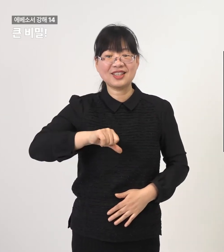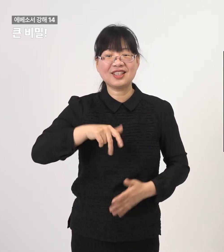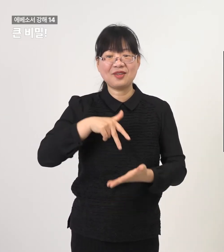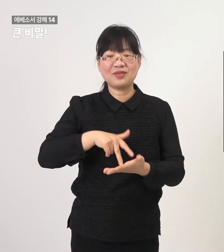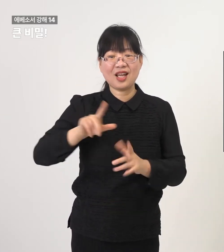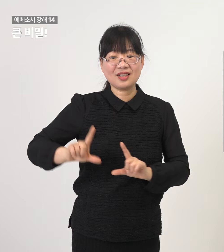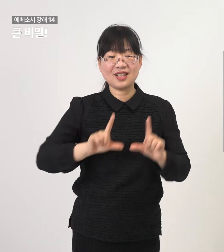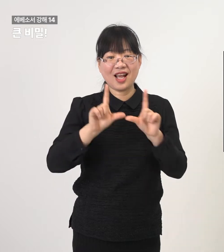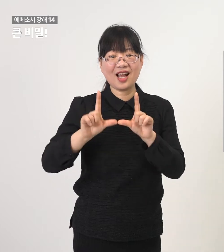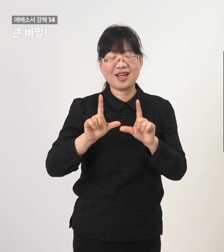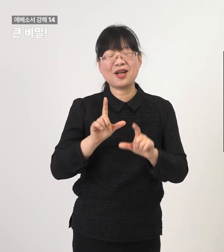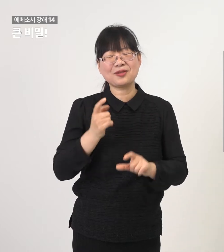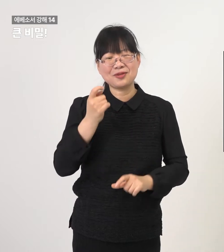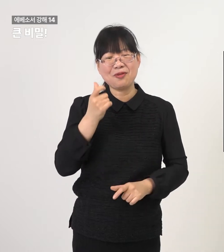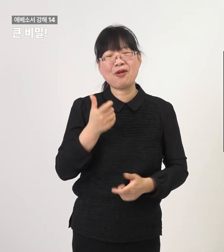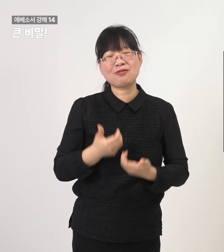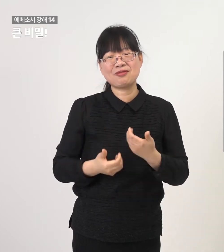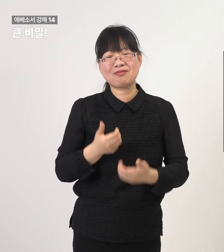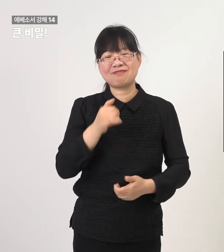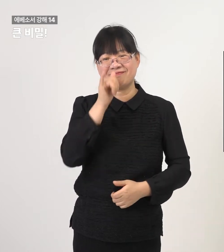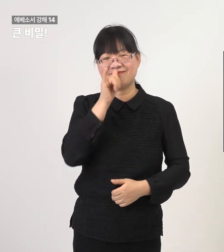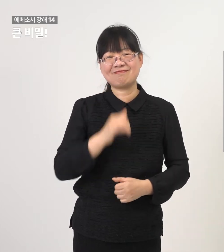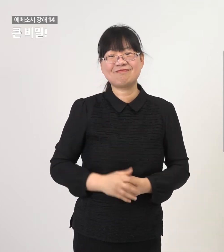게 참 그래요.